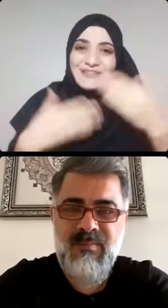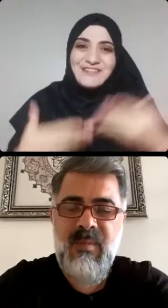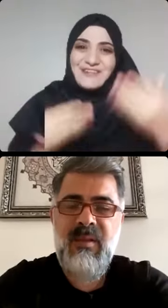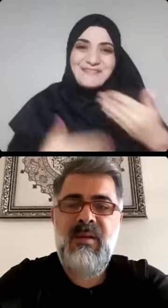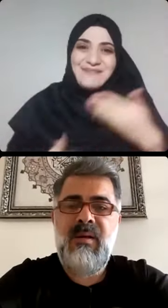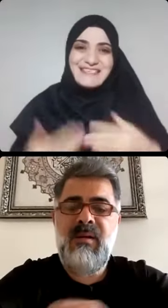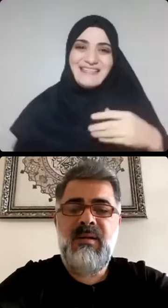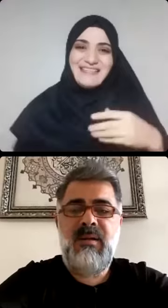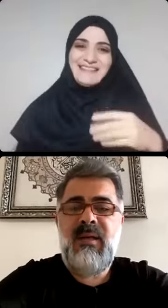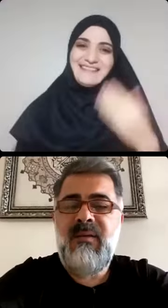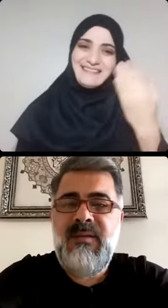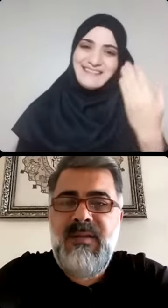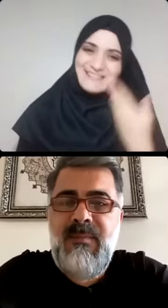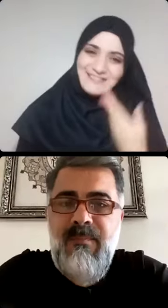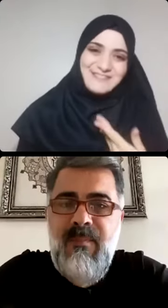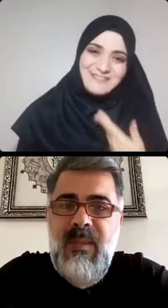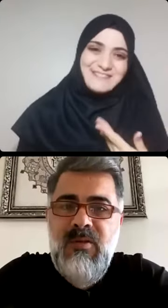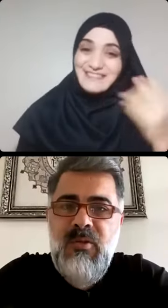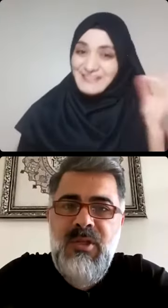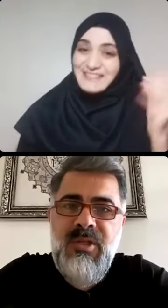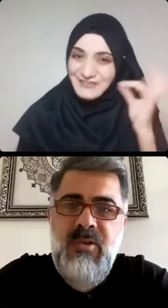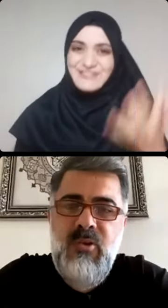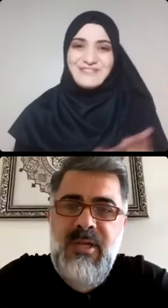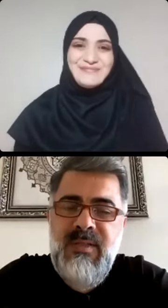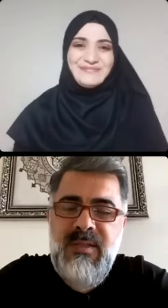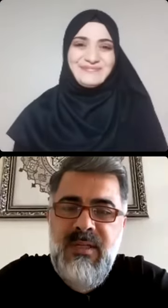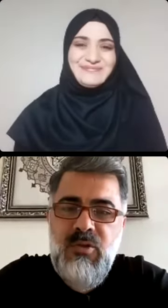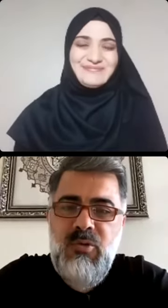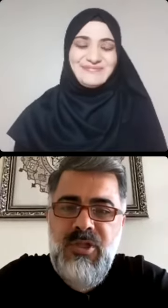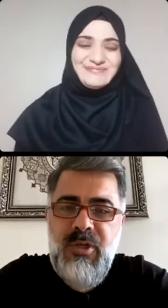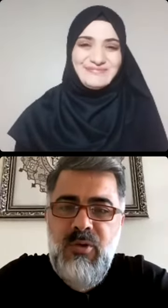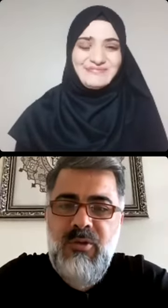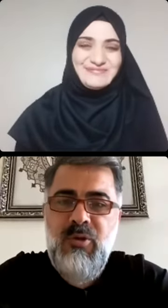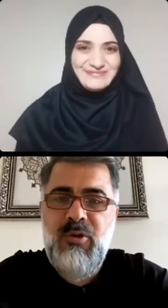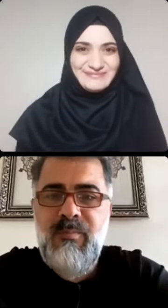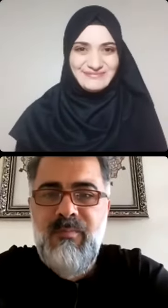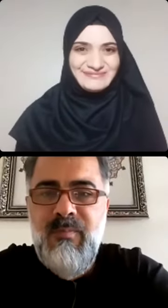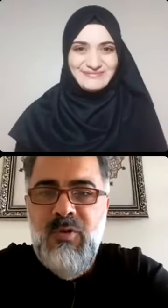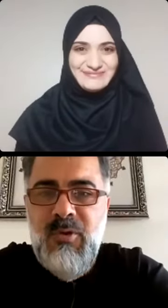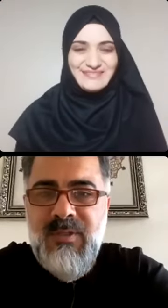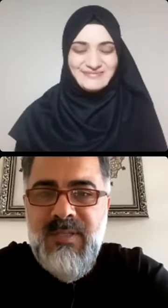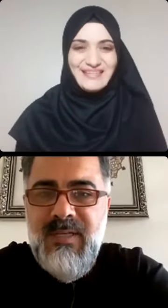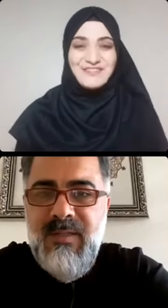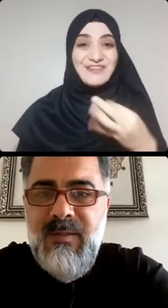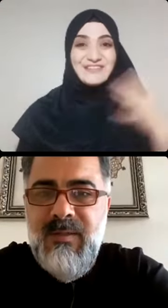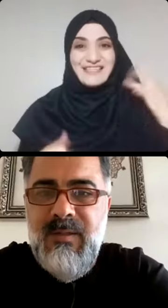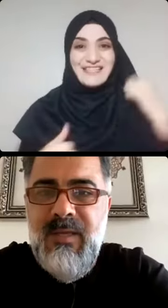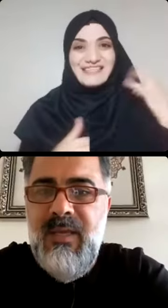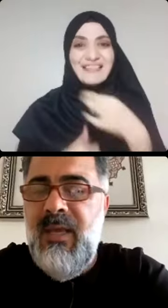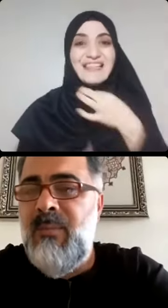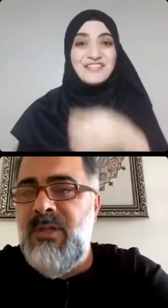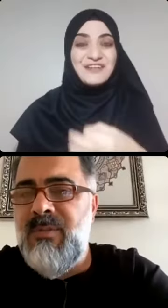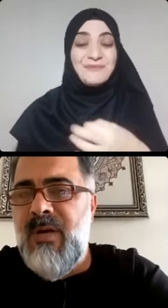Buyurun hocam, sizi Evet. izliyoruz, sizi Çok dinliyoruz. teşekkürler. Tekrar çok teşekkür ediyorum. Çok kısa.